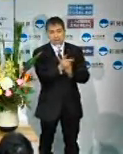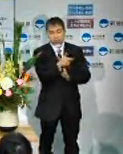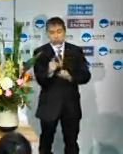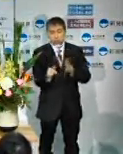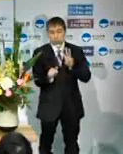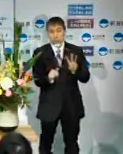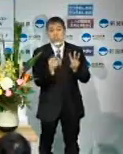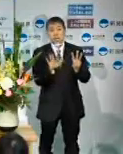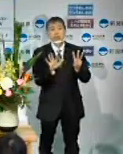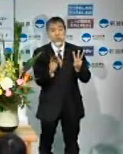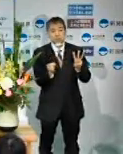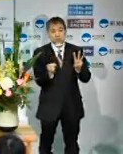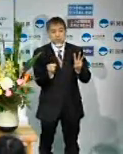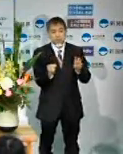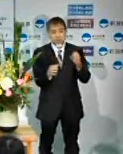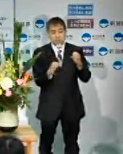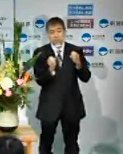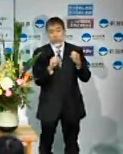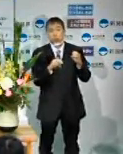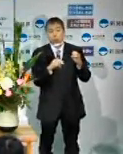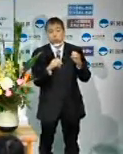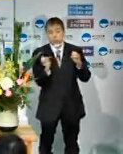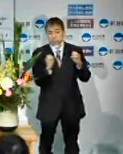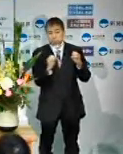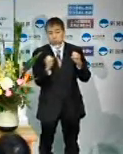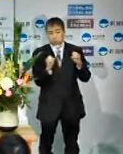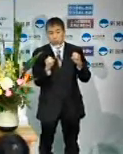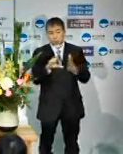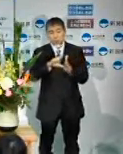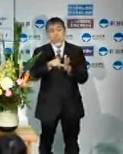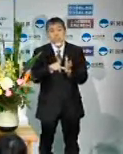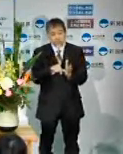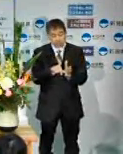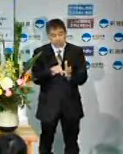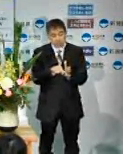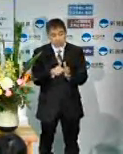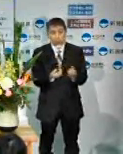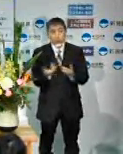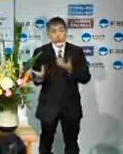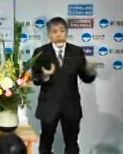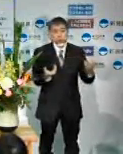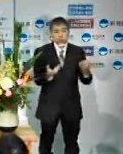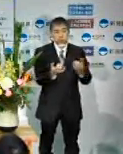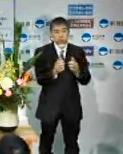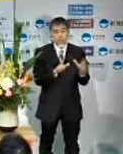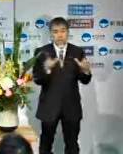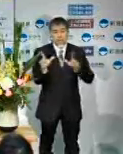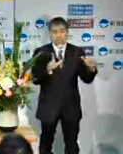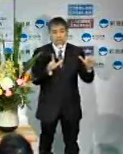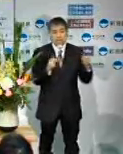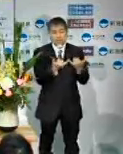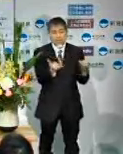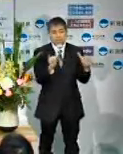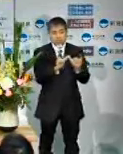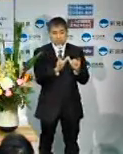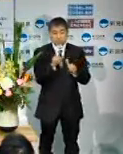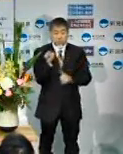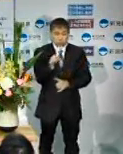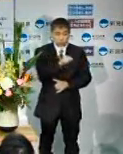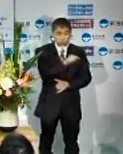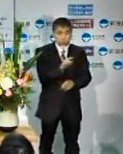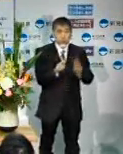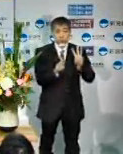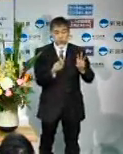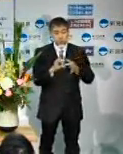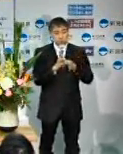で、はい、デジタル化と、 はい、脱 炭素と、 地方分散、はい、分散の社会、 そのあたりは引き続きやっ